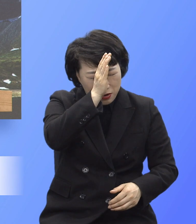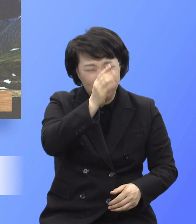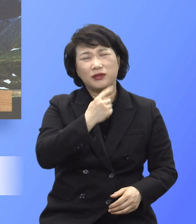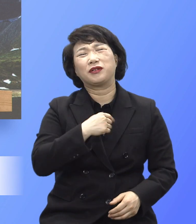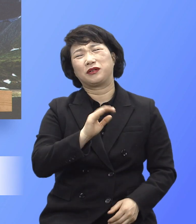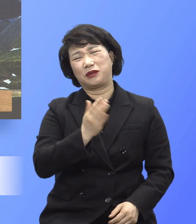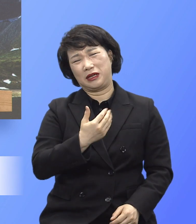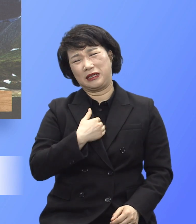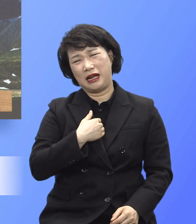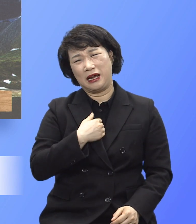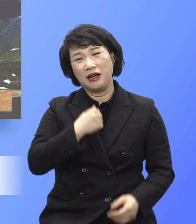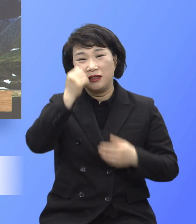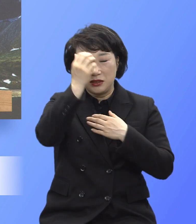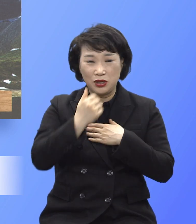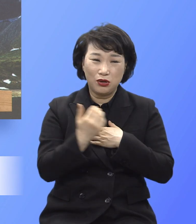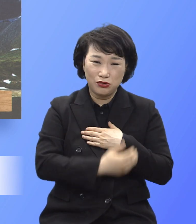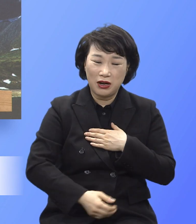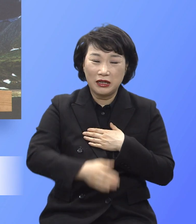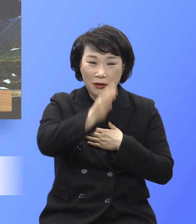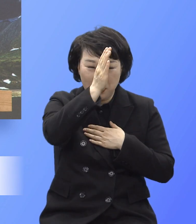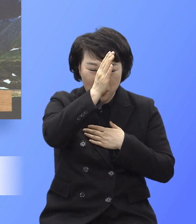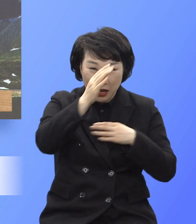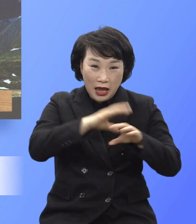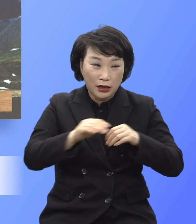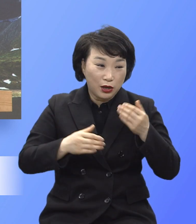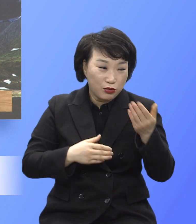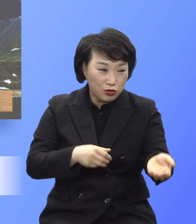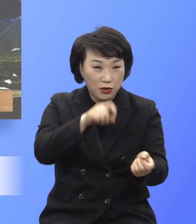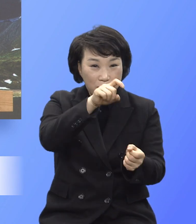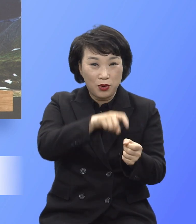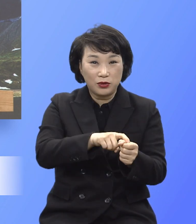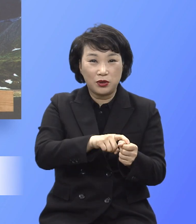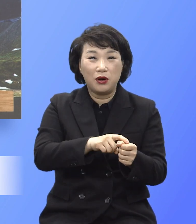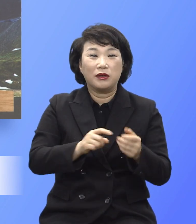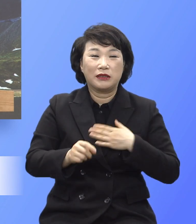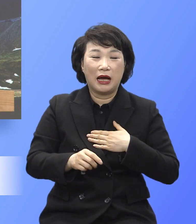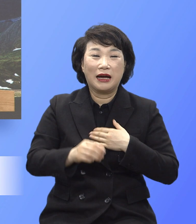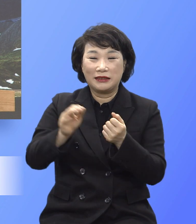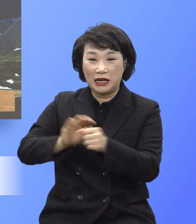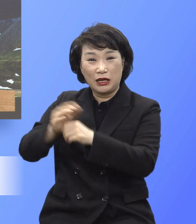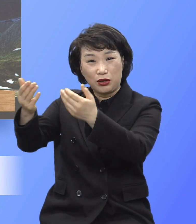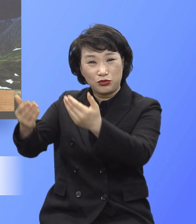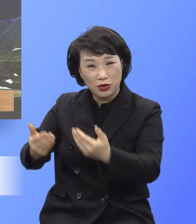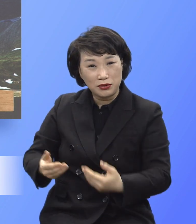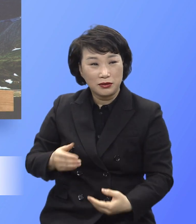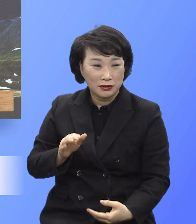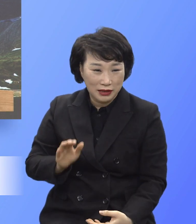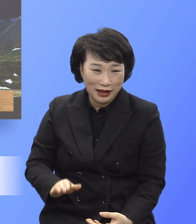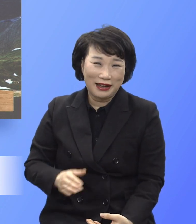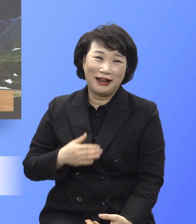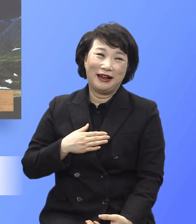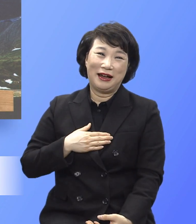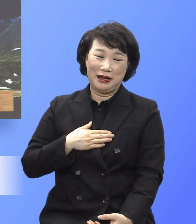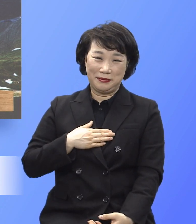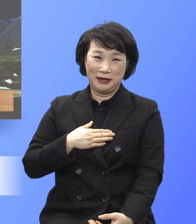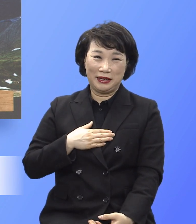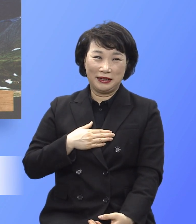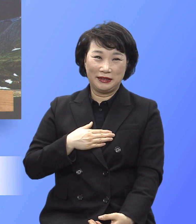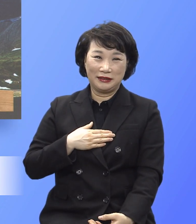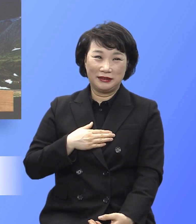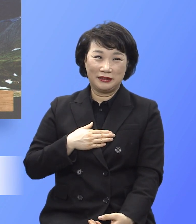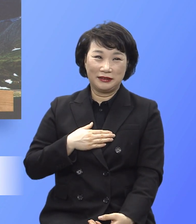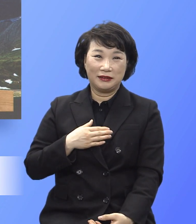때문에 영육간의 질병을 해결하려고 나를 사랑하셨다 이